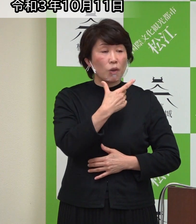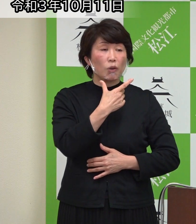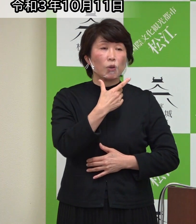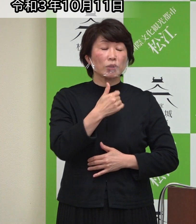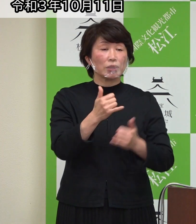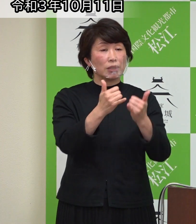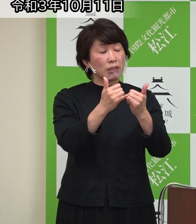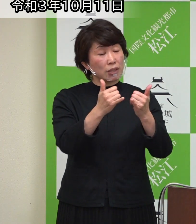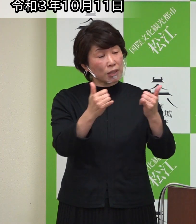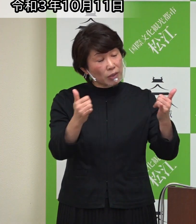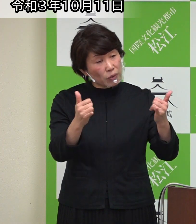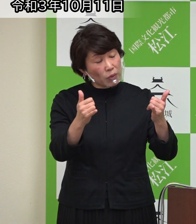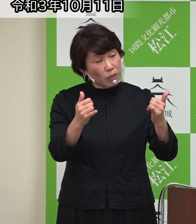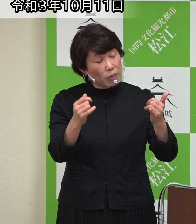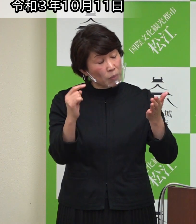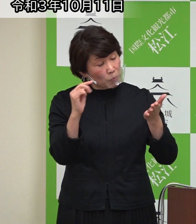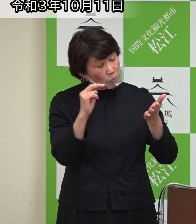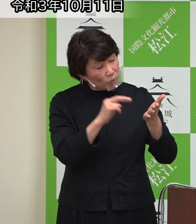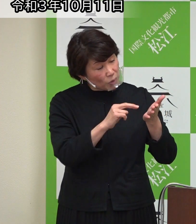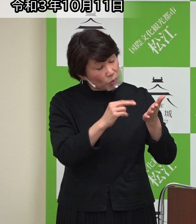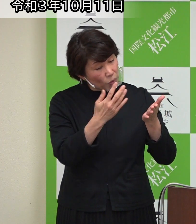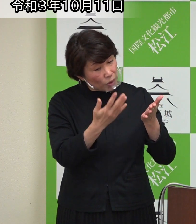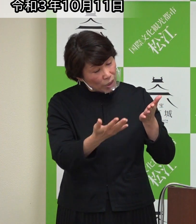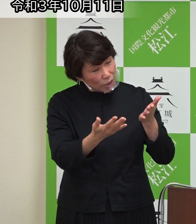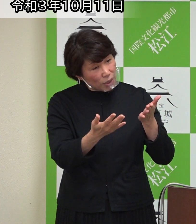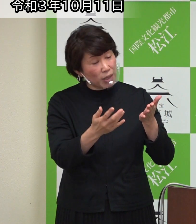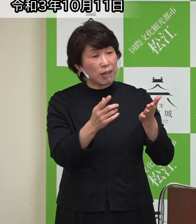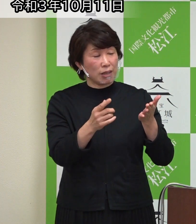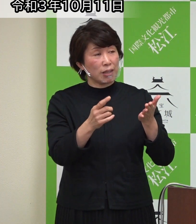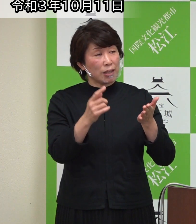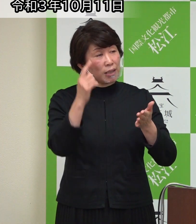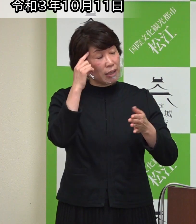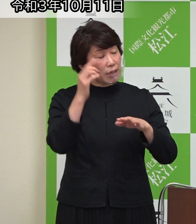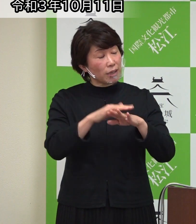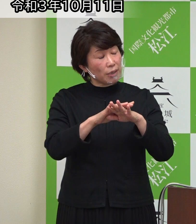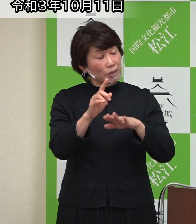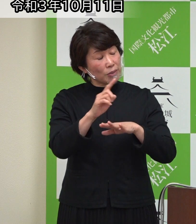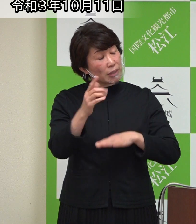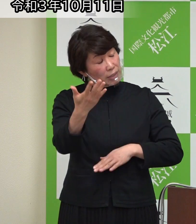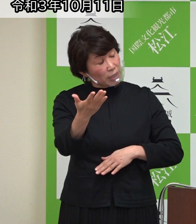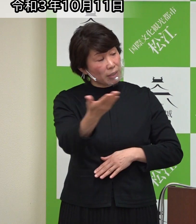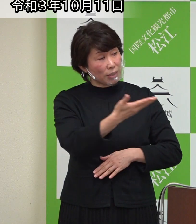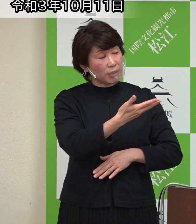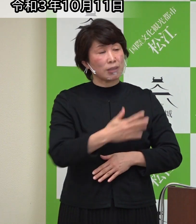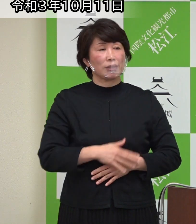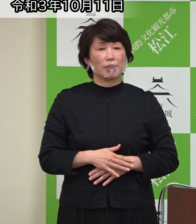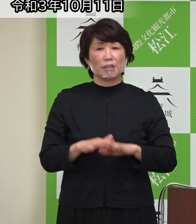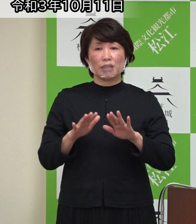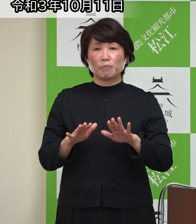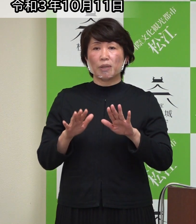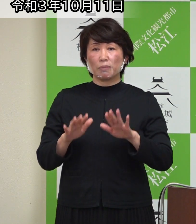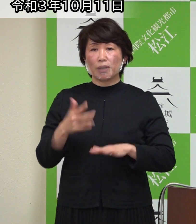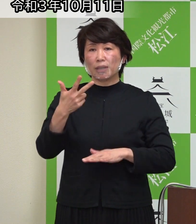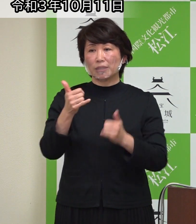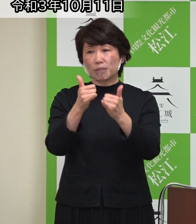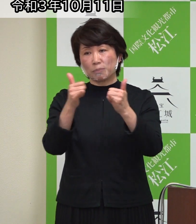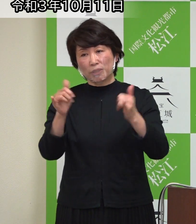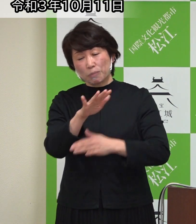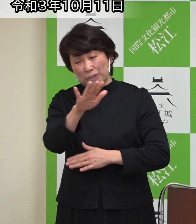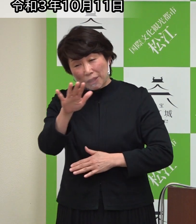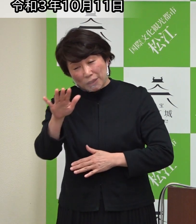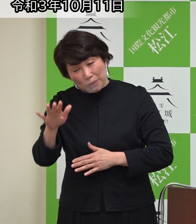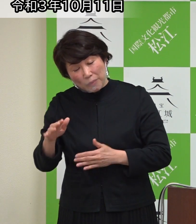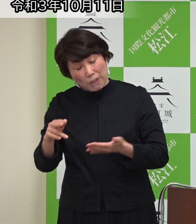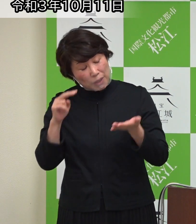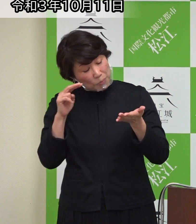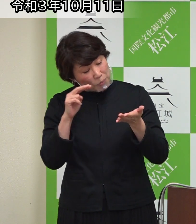ローしてほしいのか、市長はどういうふうにお考えなんでしょう。 今はですね、市民の方にまずは見ていただいて、市